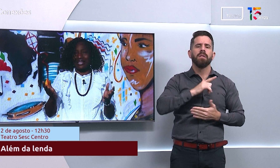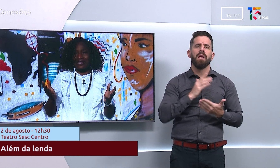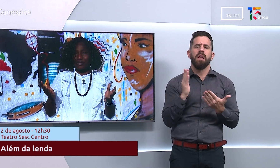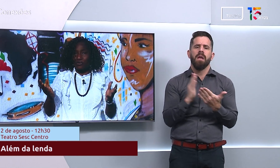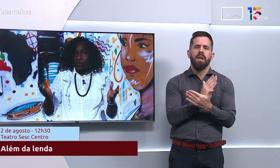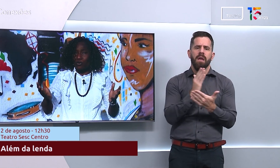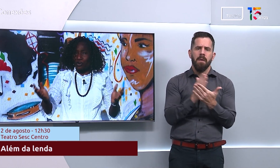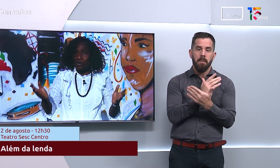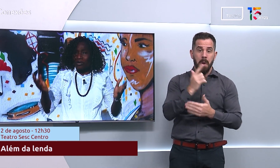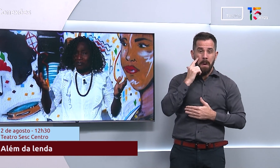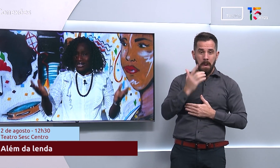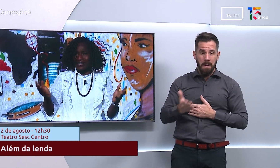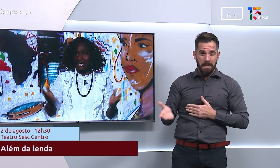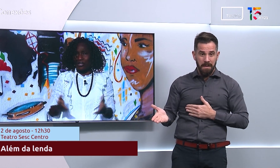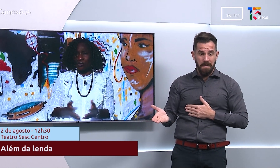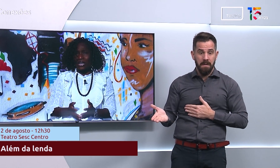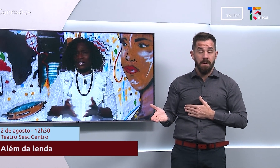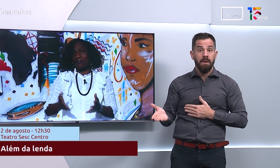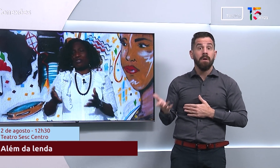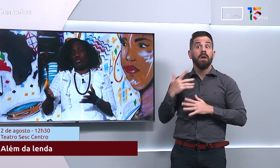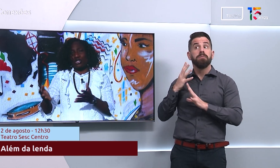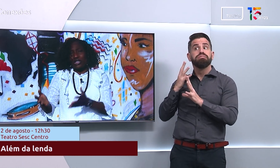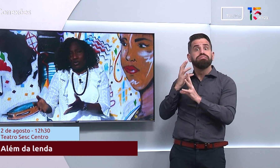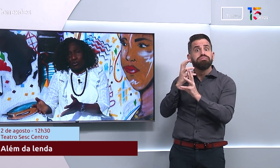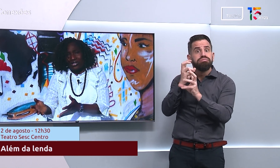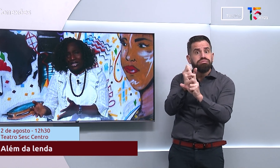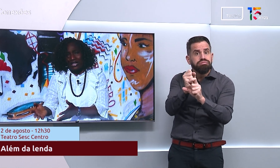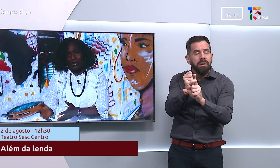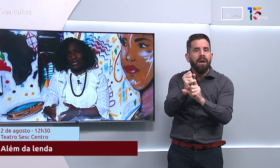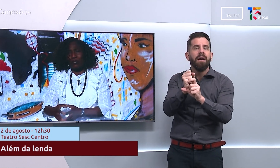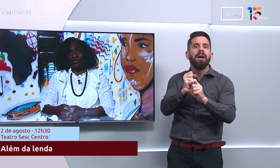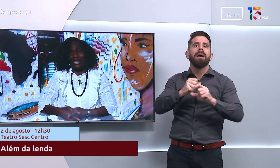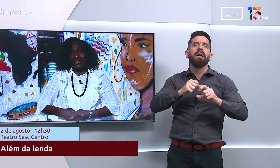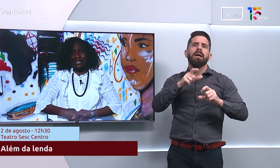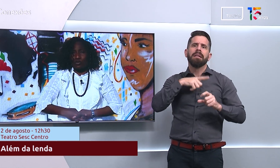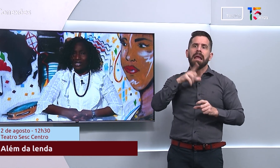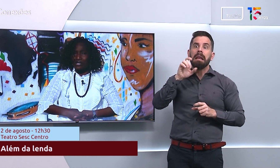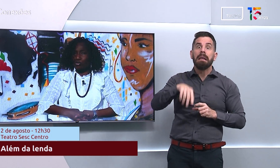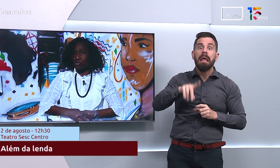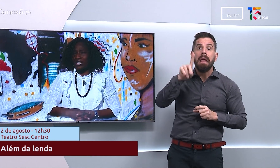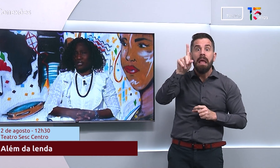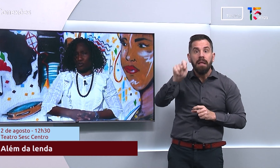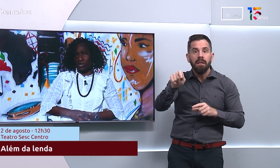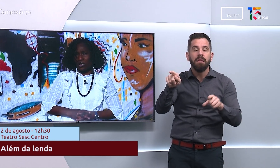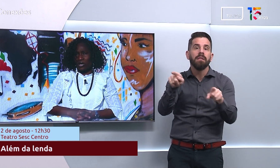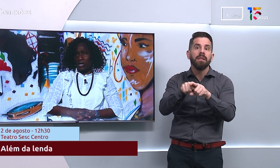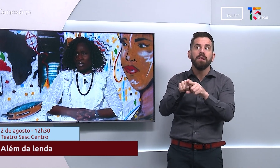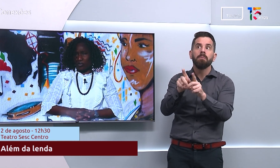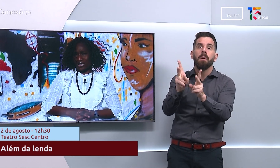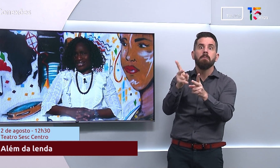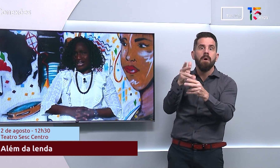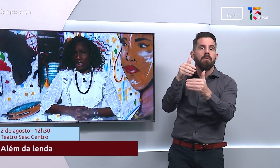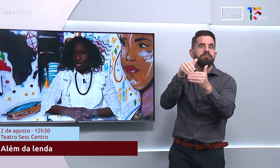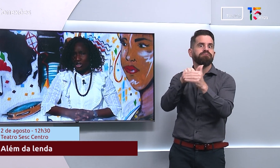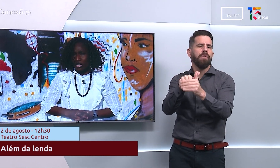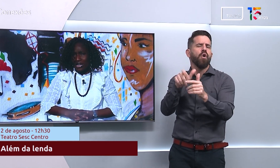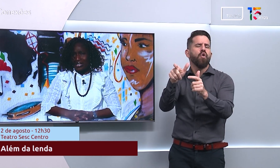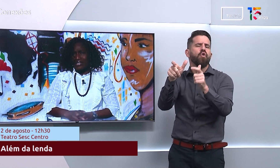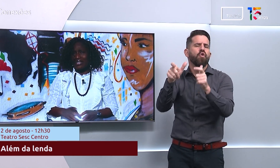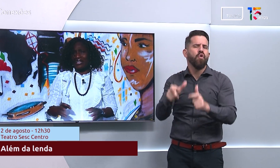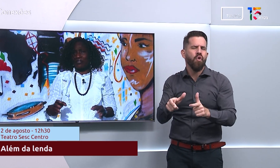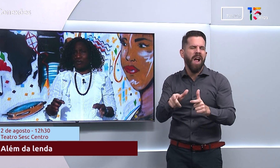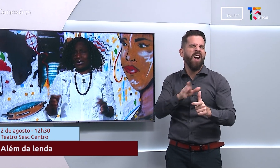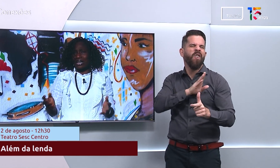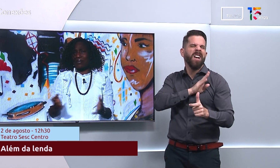as lendas do folclore brasileiro e é mantido em segredo na montanha Coração do Brasil. Por acidente,